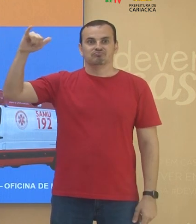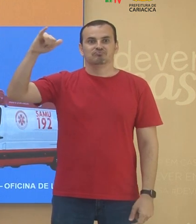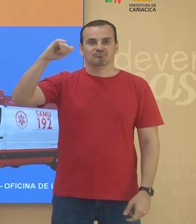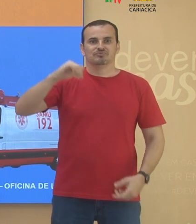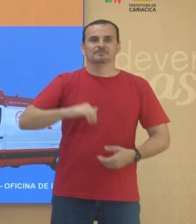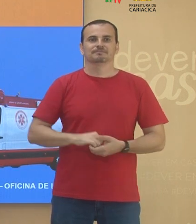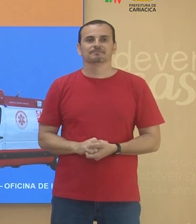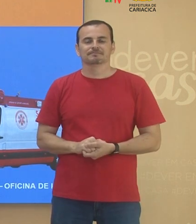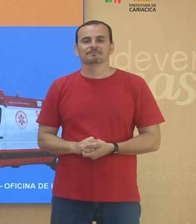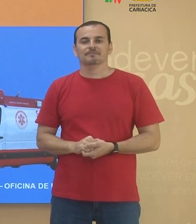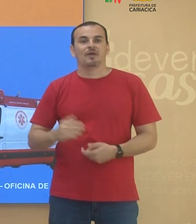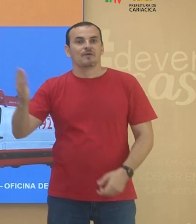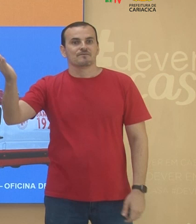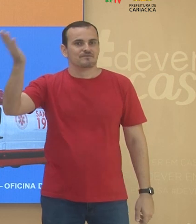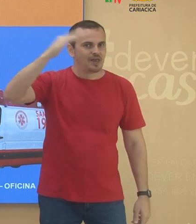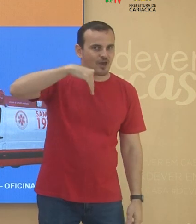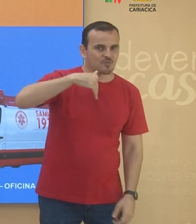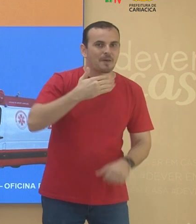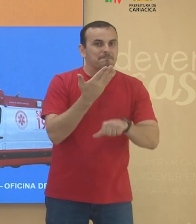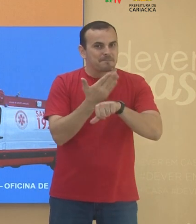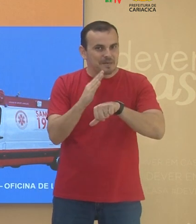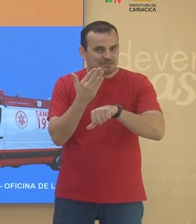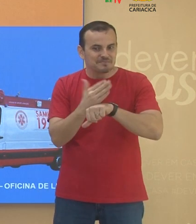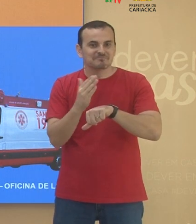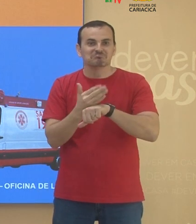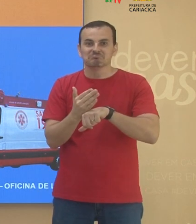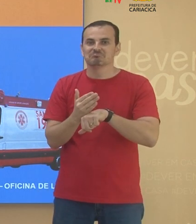Novamente, avião! Vamos praticar?